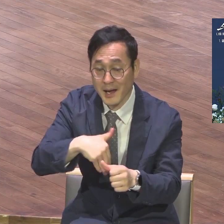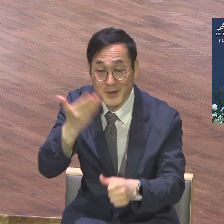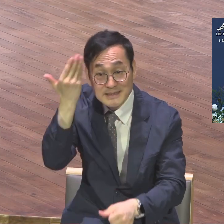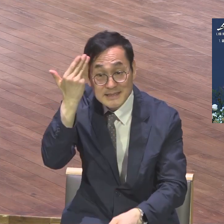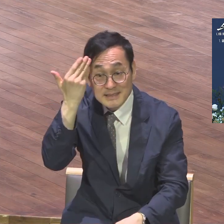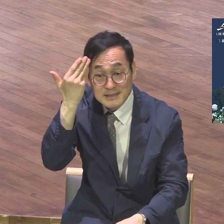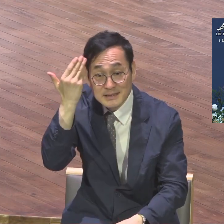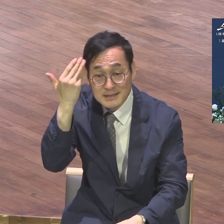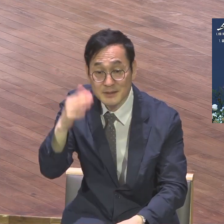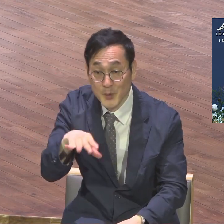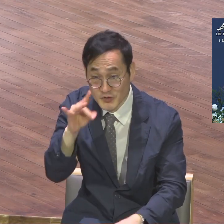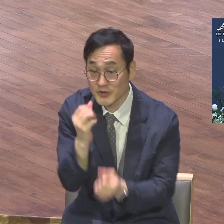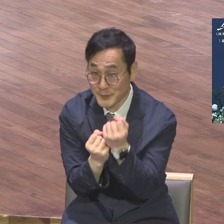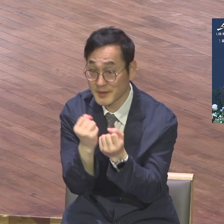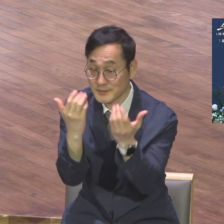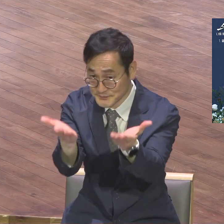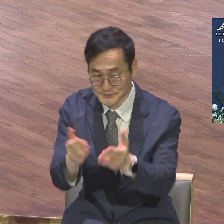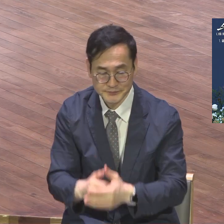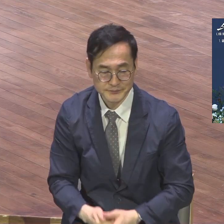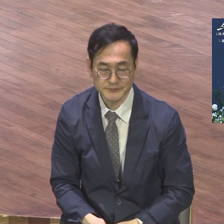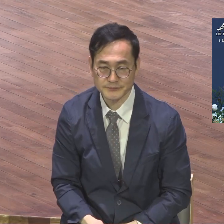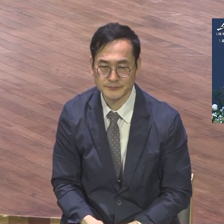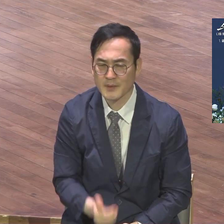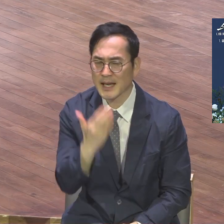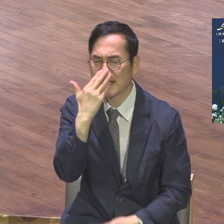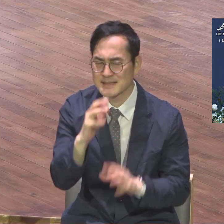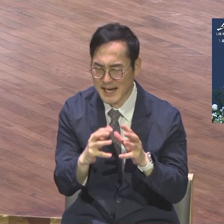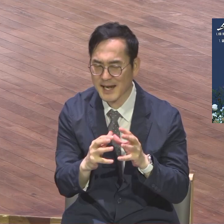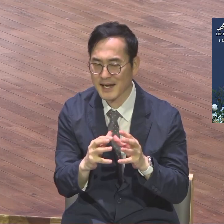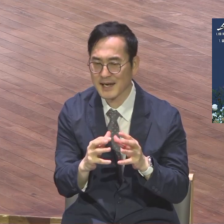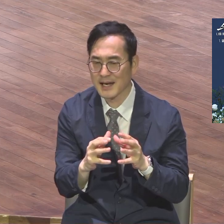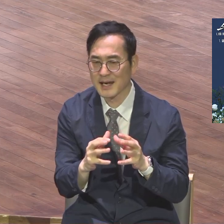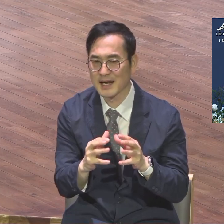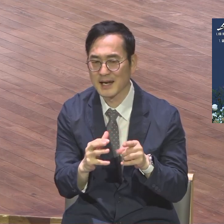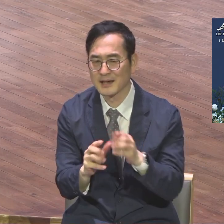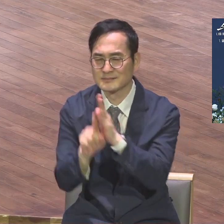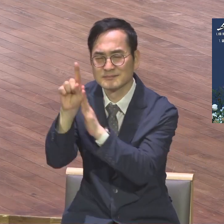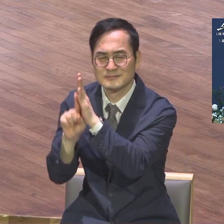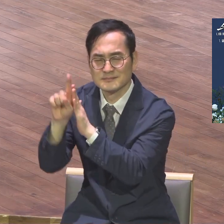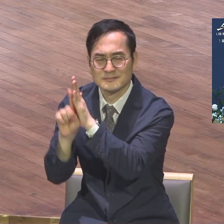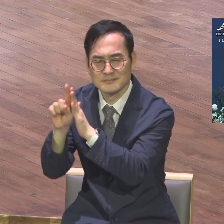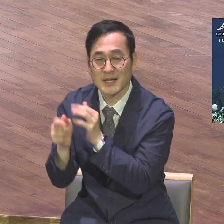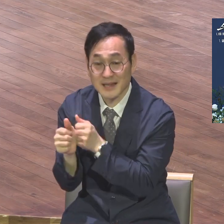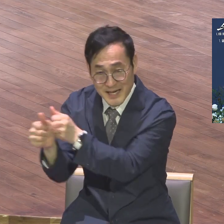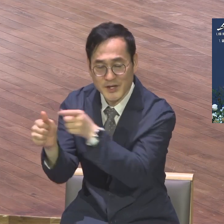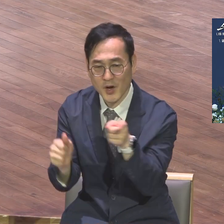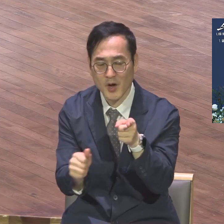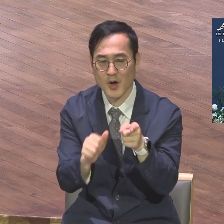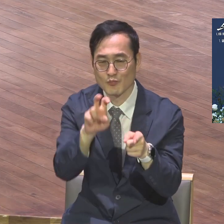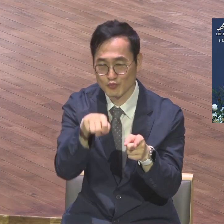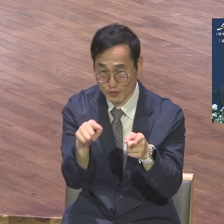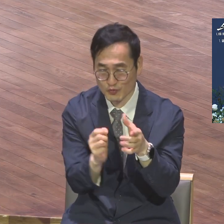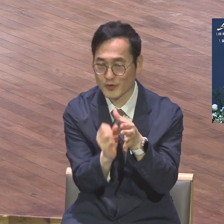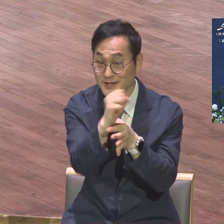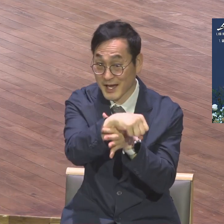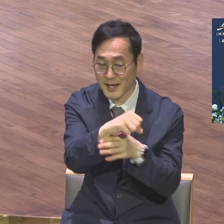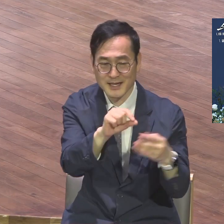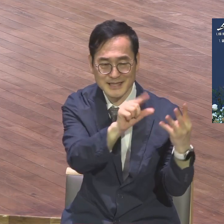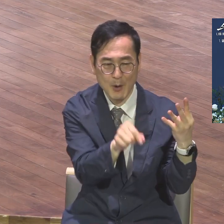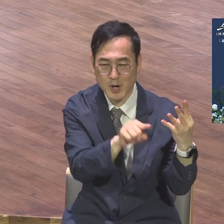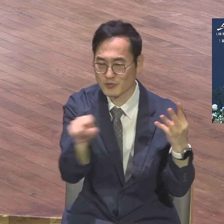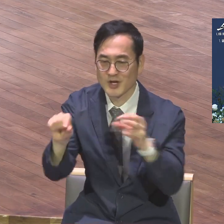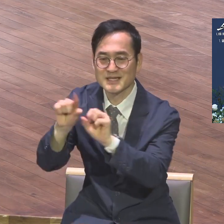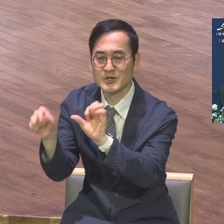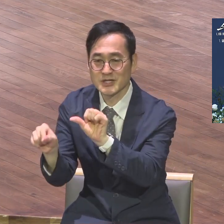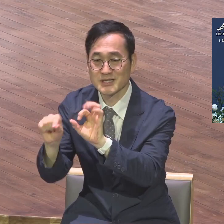알면 쉽게 이해할 수 있어요. 특별히 이스라엘의 이 독특한 기후에는 무화과 나무는 4월달부터